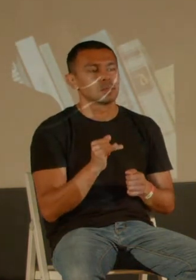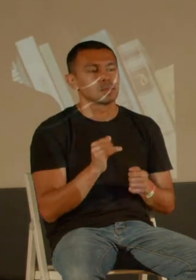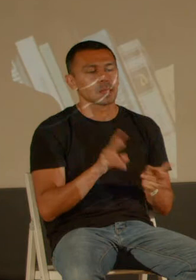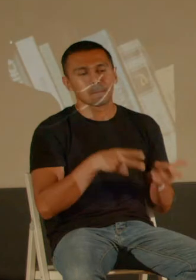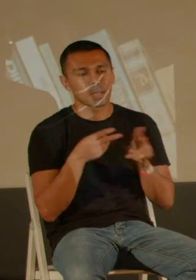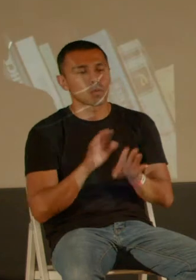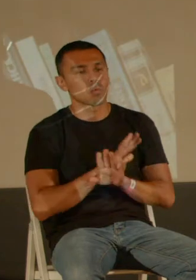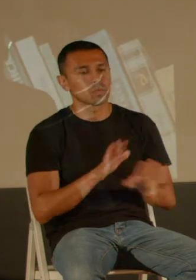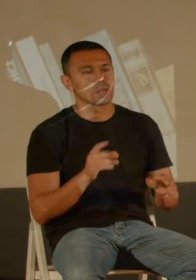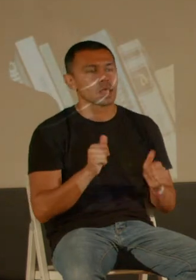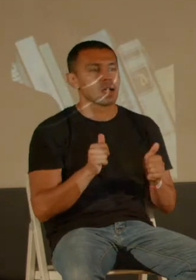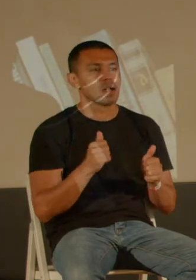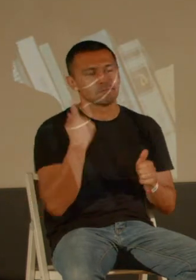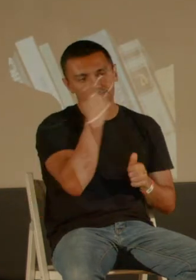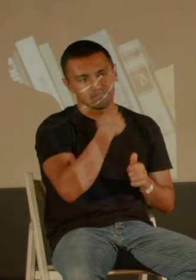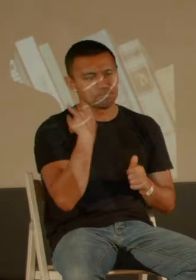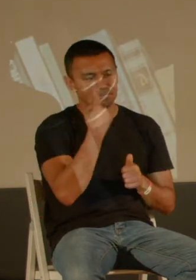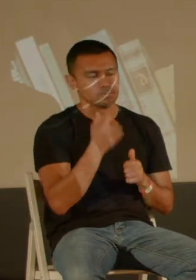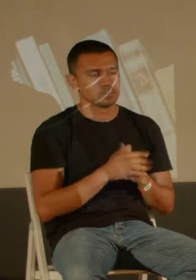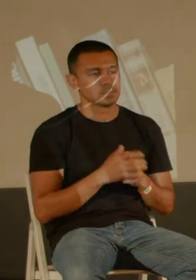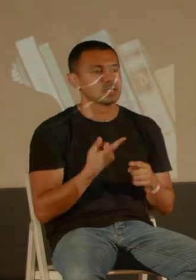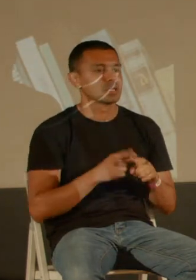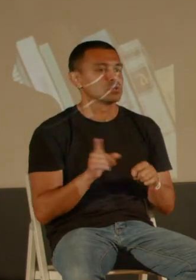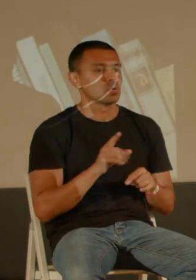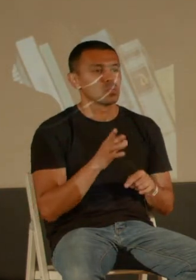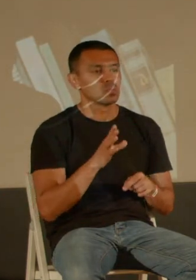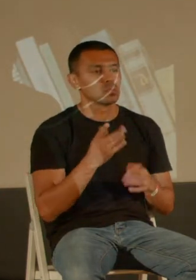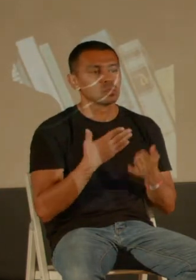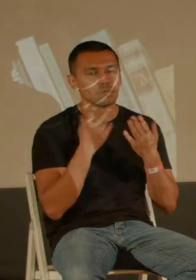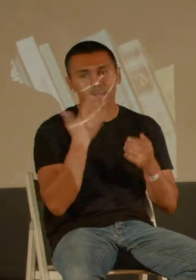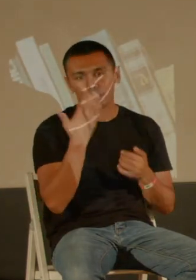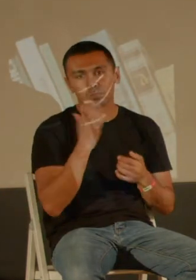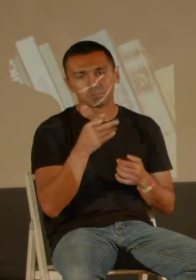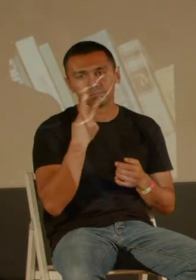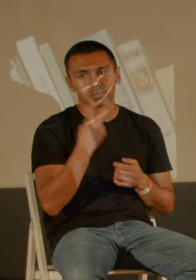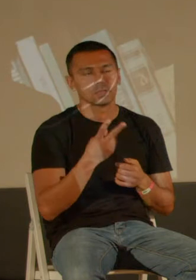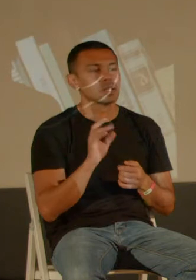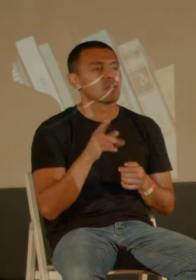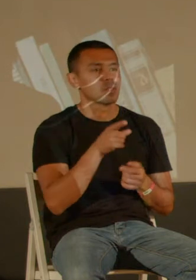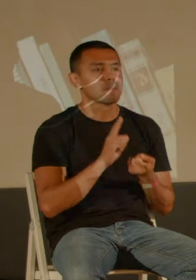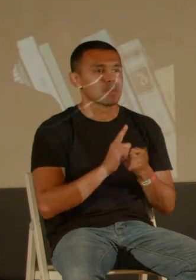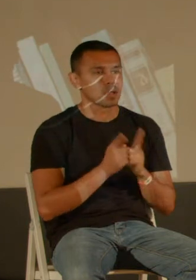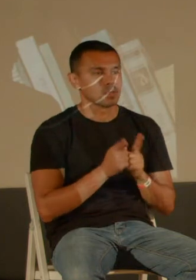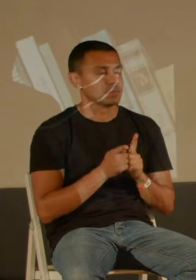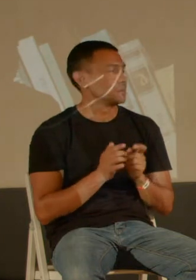переходити на фамільярність. От. Ну це, якщо будете читати, то ви побачите, як воно